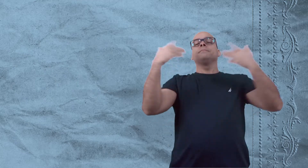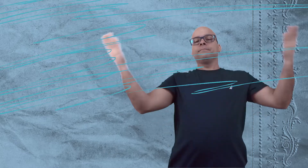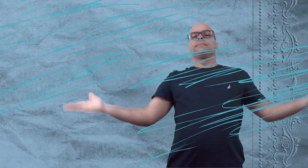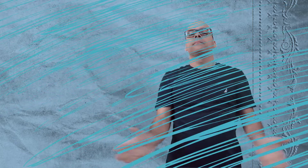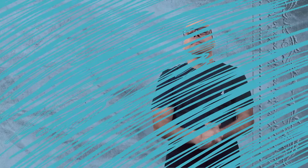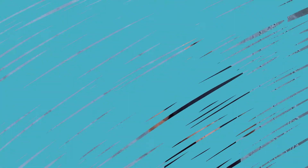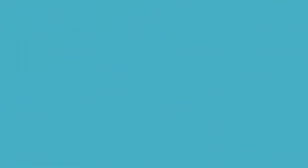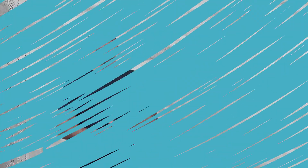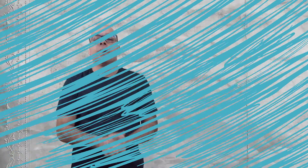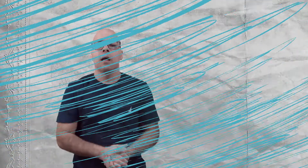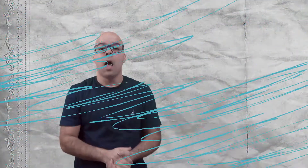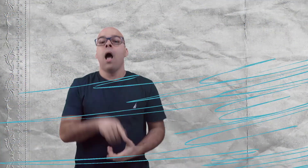história.